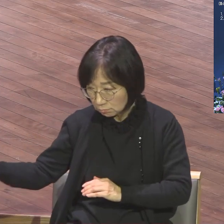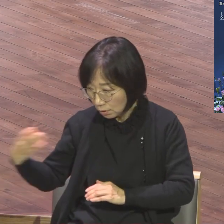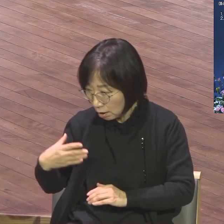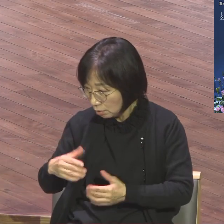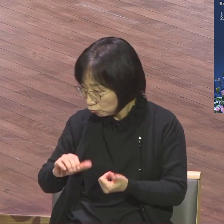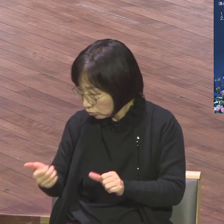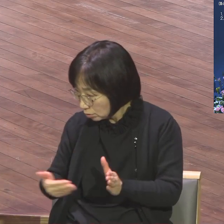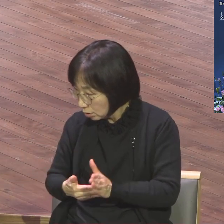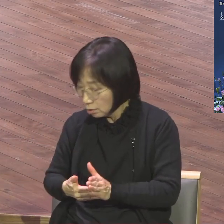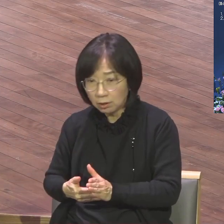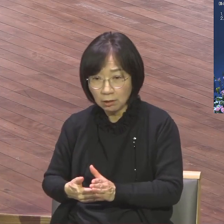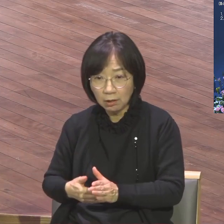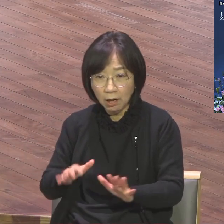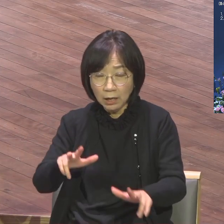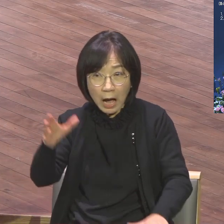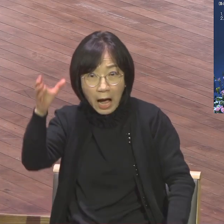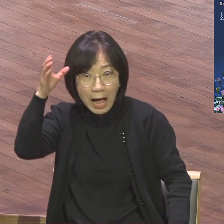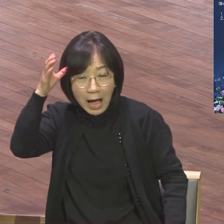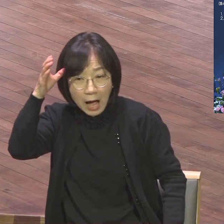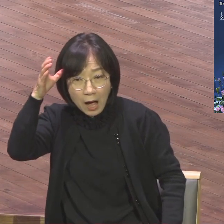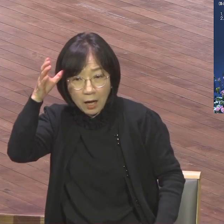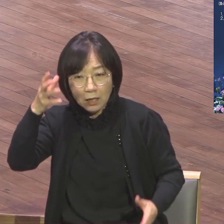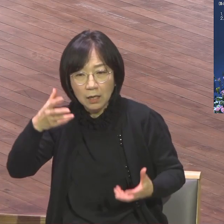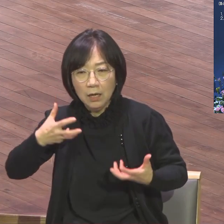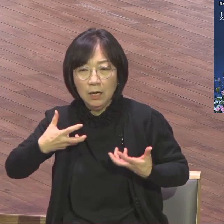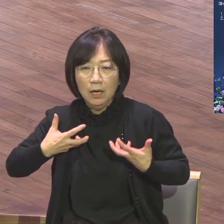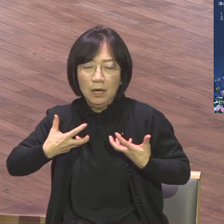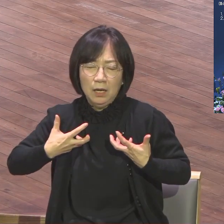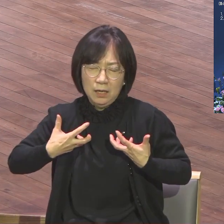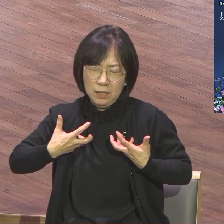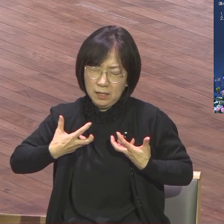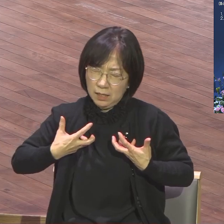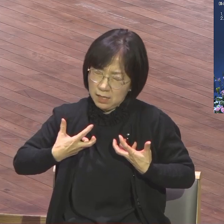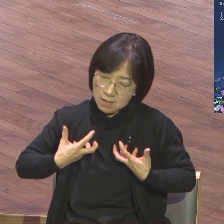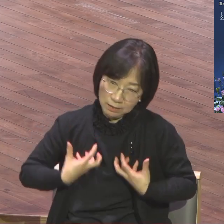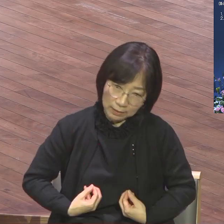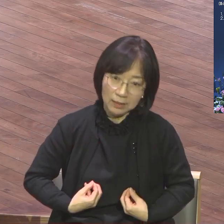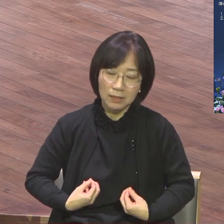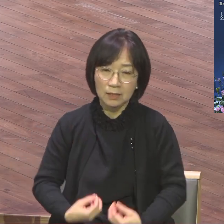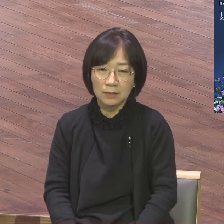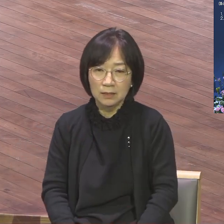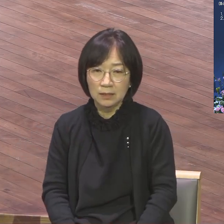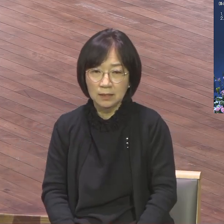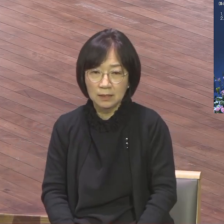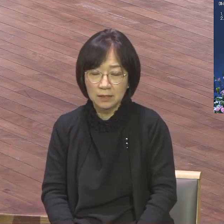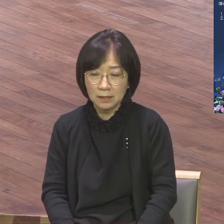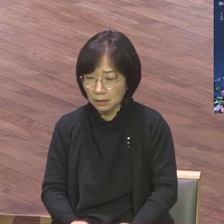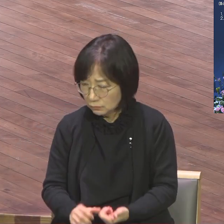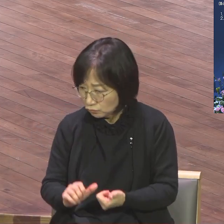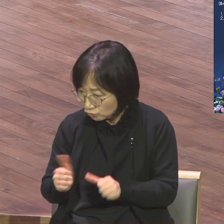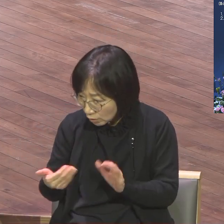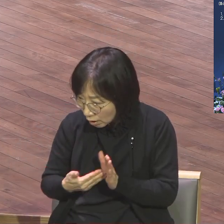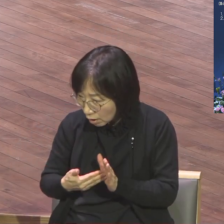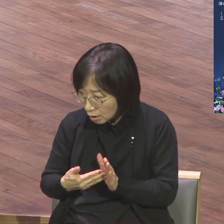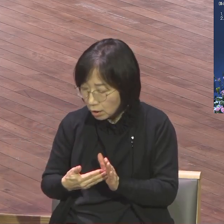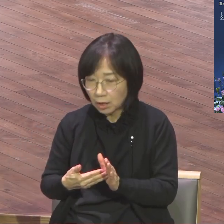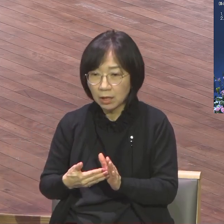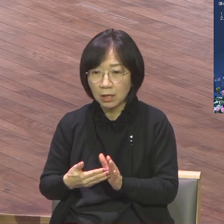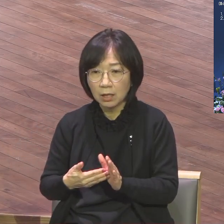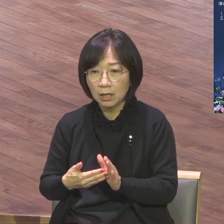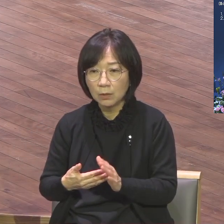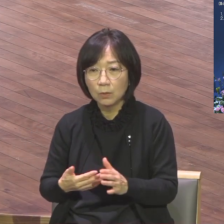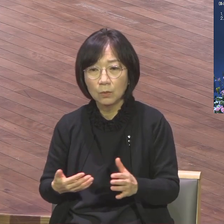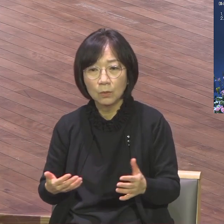참 소망이 가득했던 그에게 완전히 절망의 폭풍과 확 몰아친 겁니다.